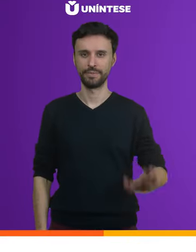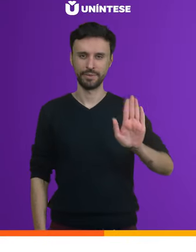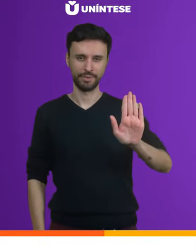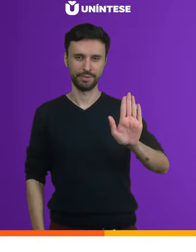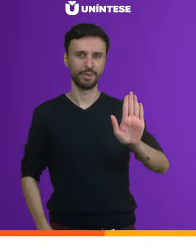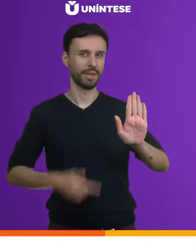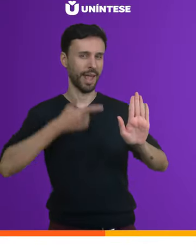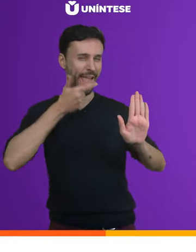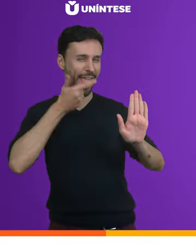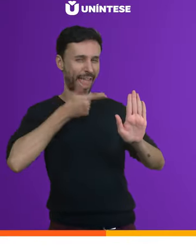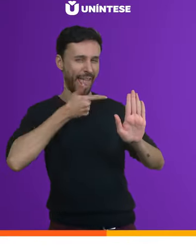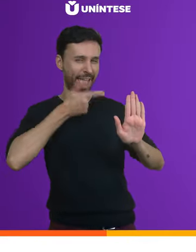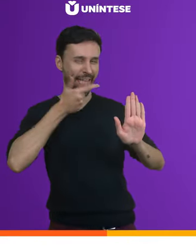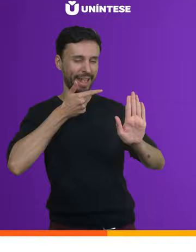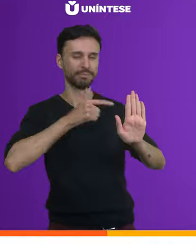a ironia